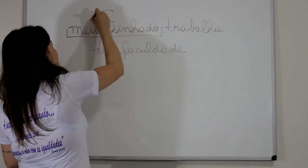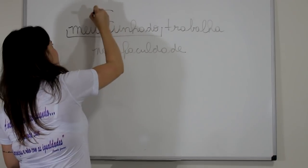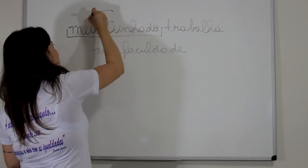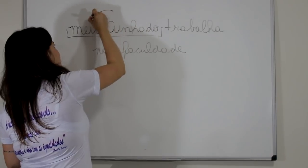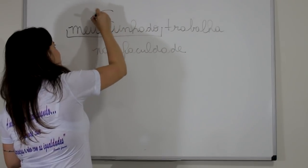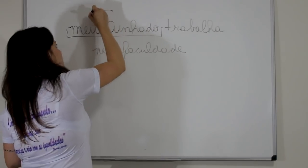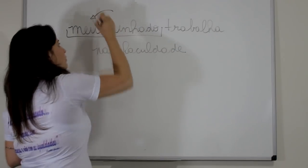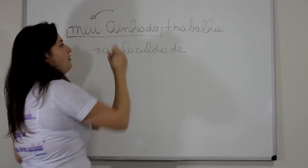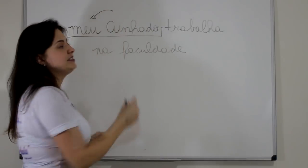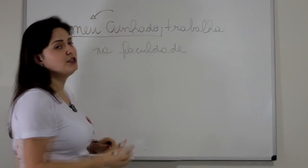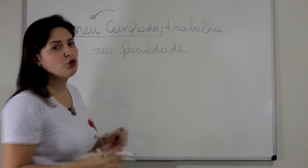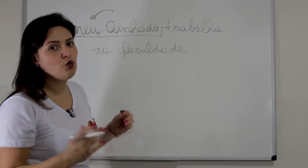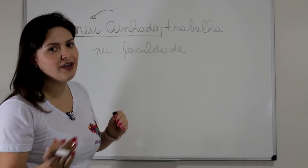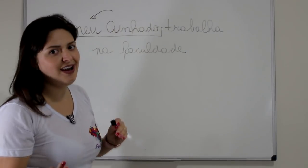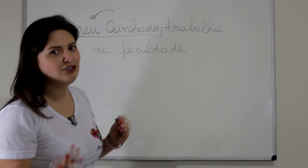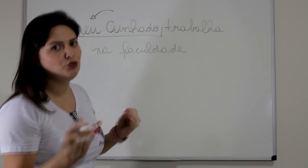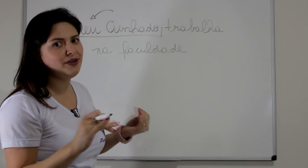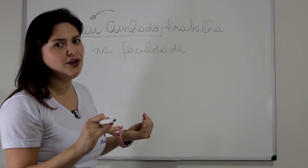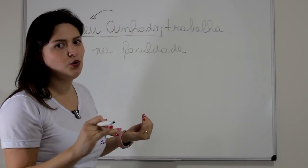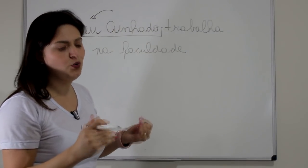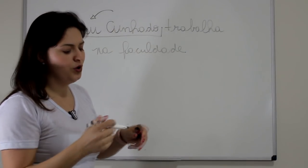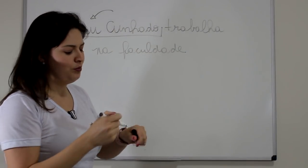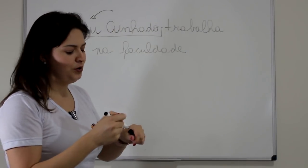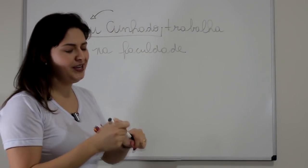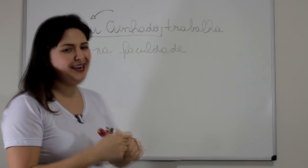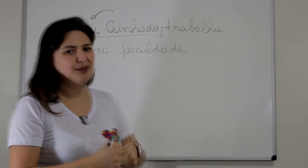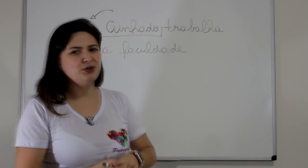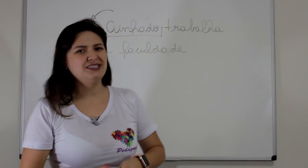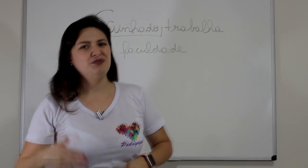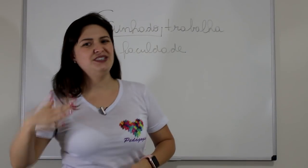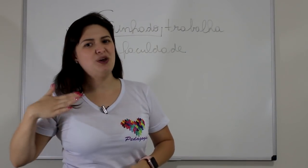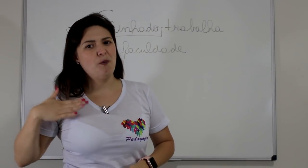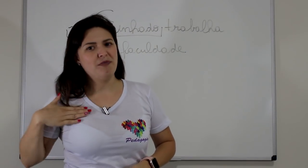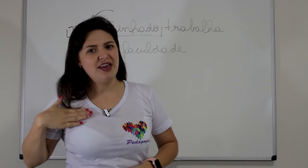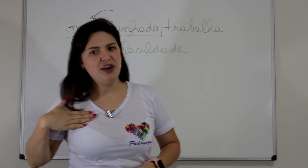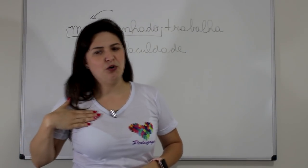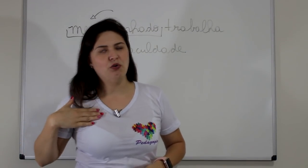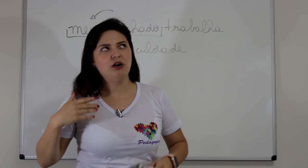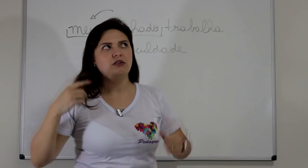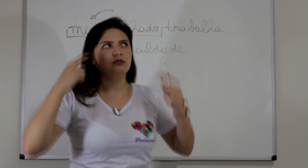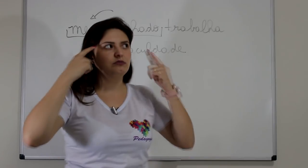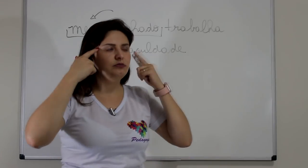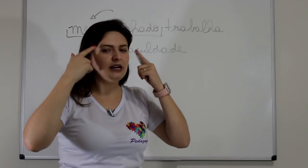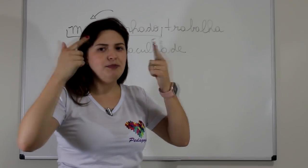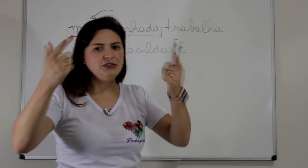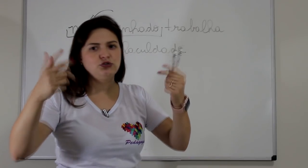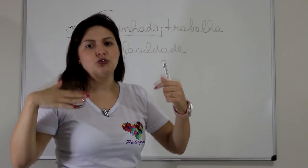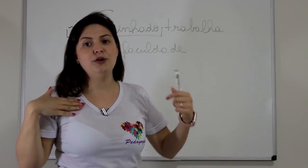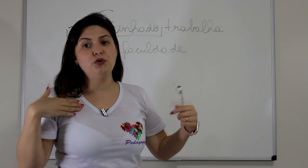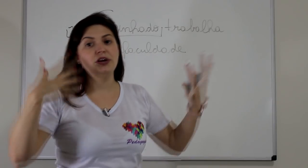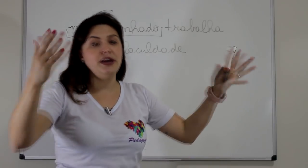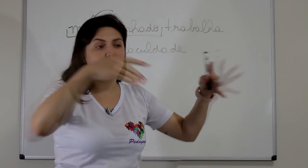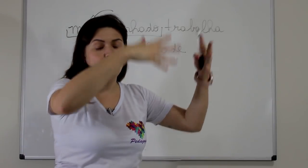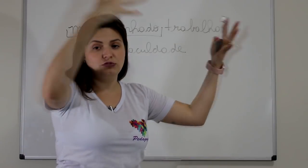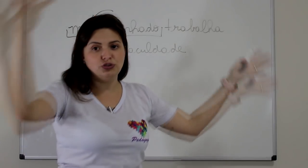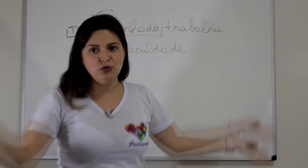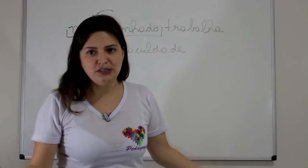lembra? Eu vou fazer cunhado meu. Por quê? Porque se eu fizer o meu, na cabeça do surdo, meu o quê? Um monte de coisa